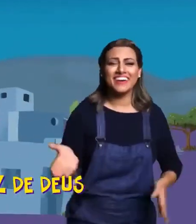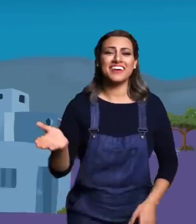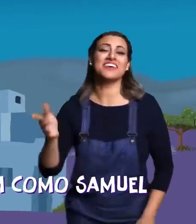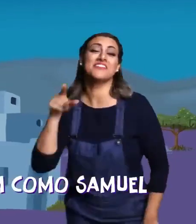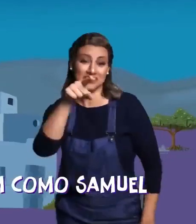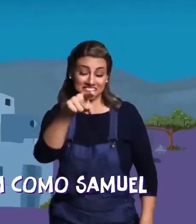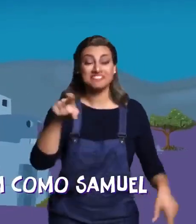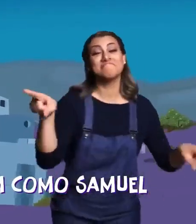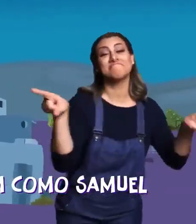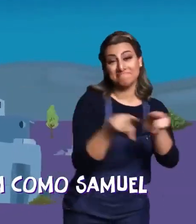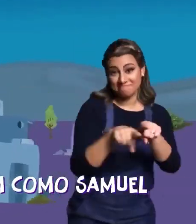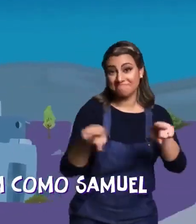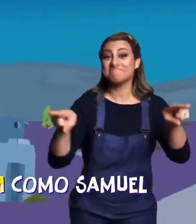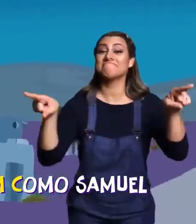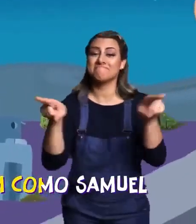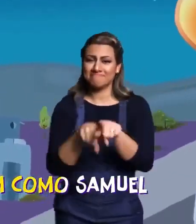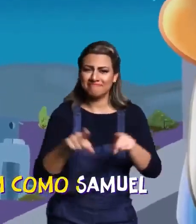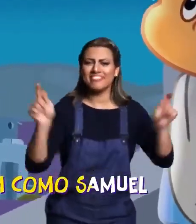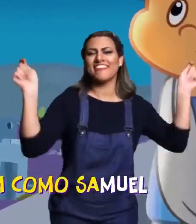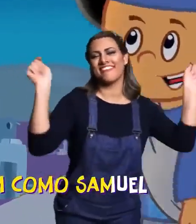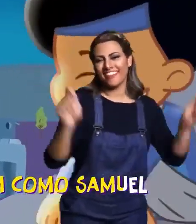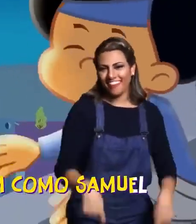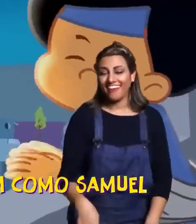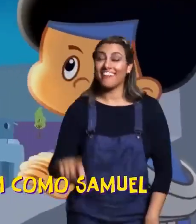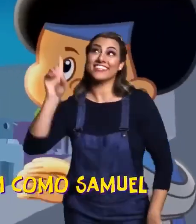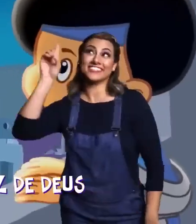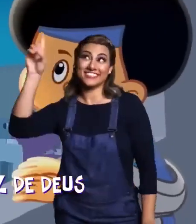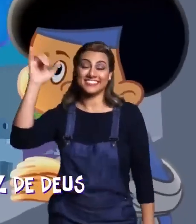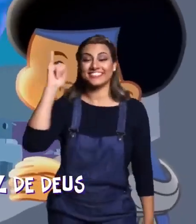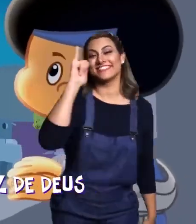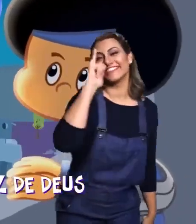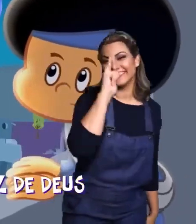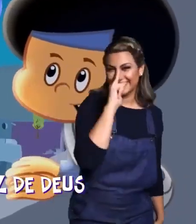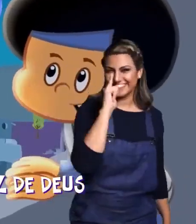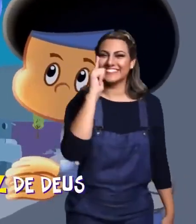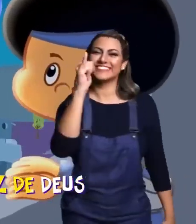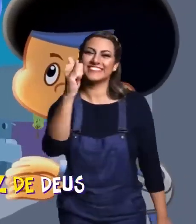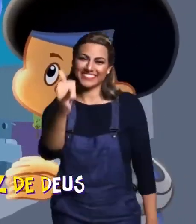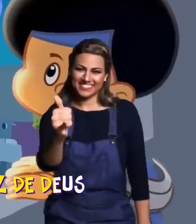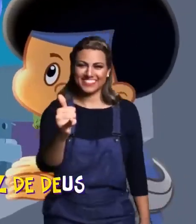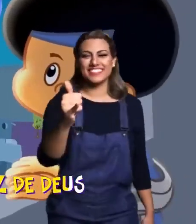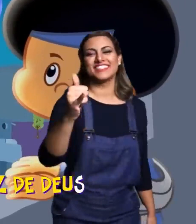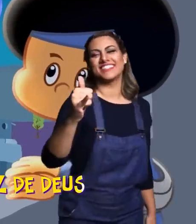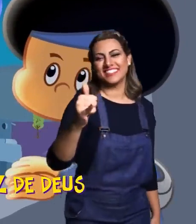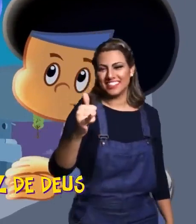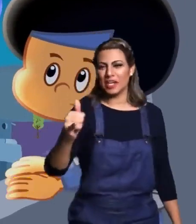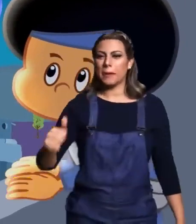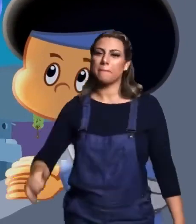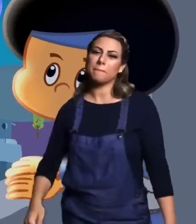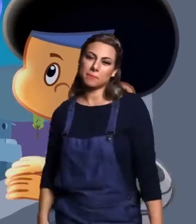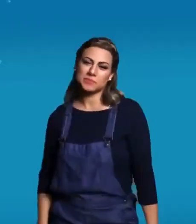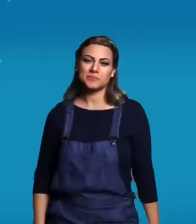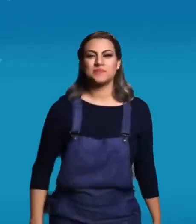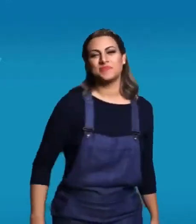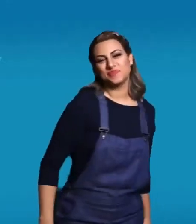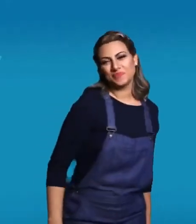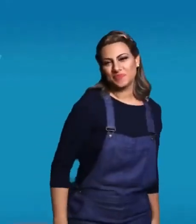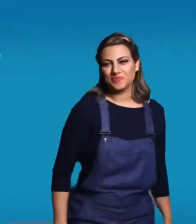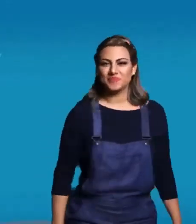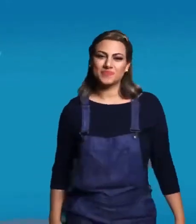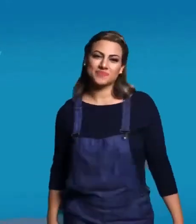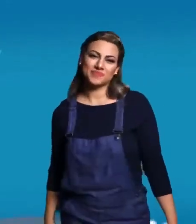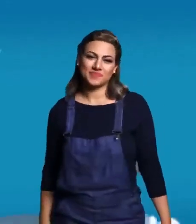Deus. Você pode ser assim como Samuel e ouvir a voz de Deus.